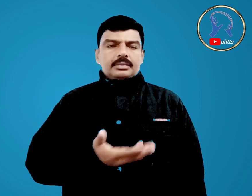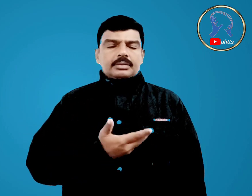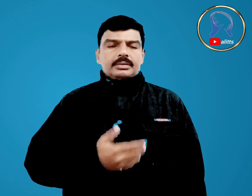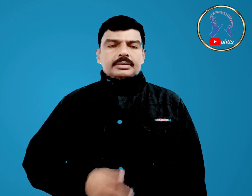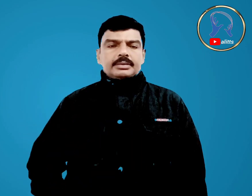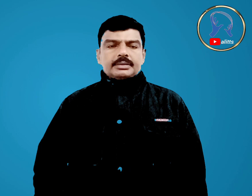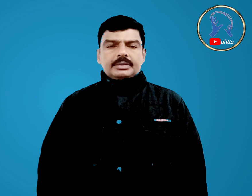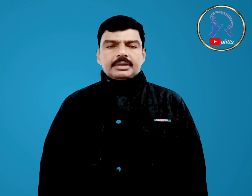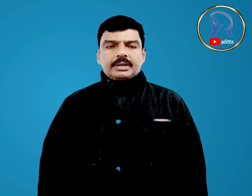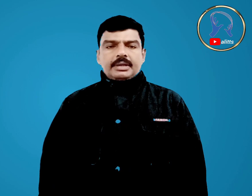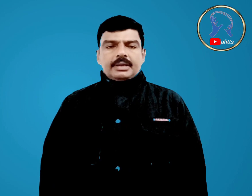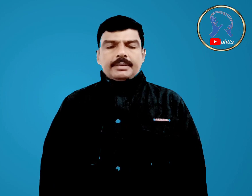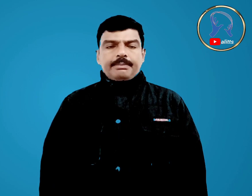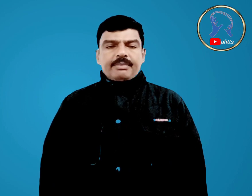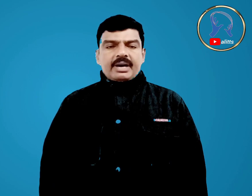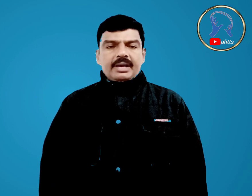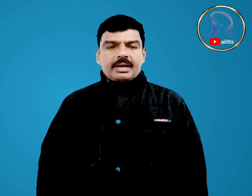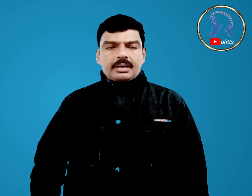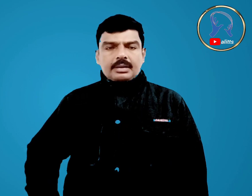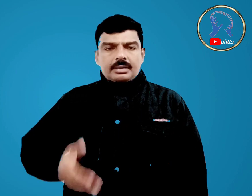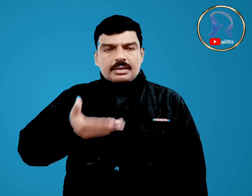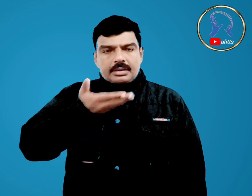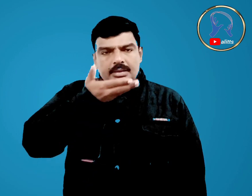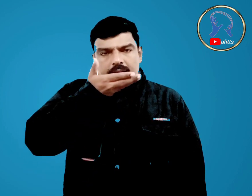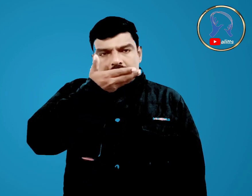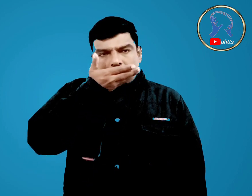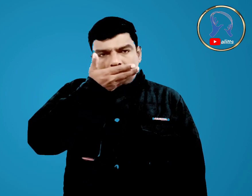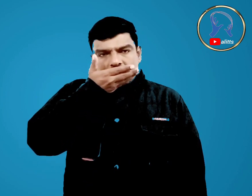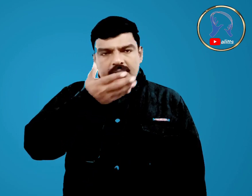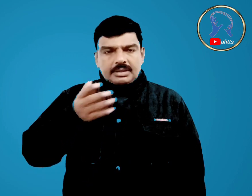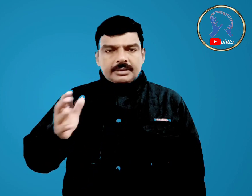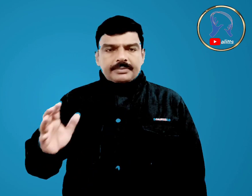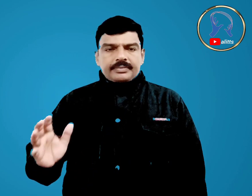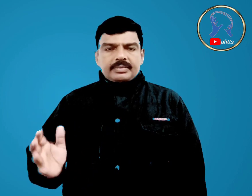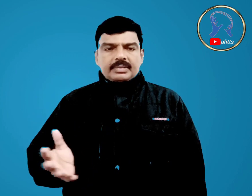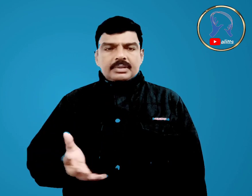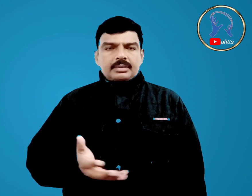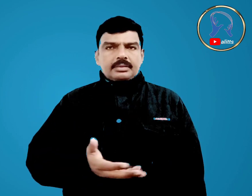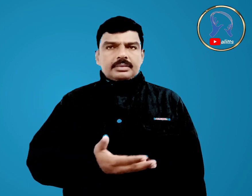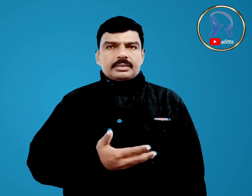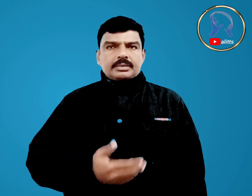और माया पानी और